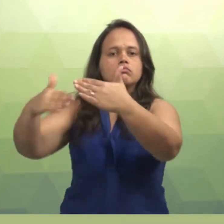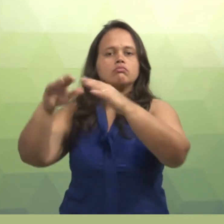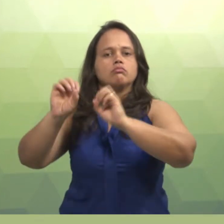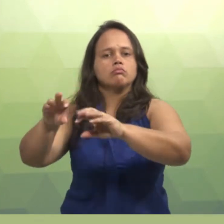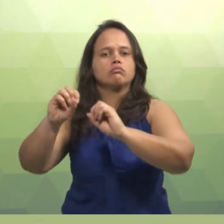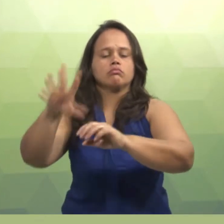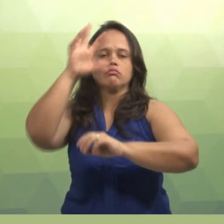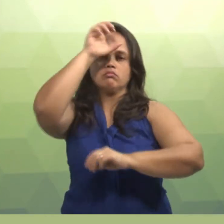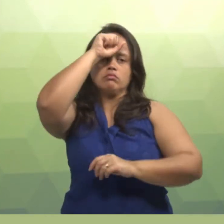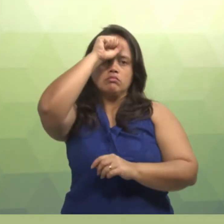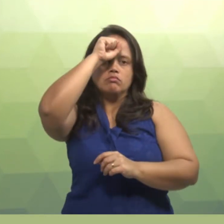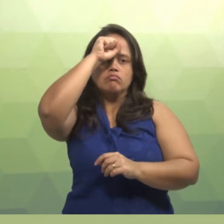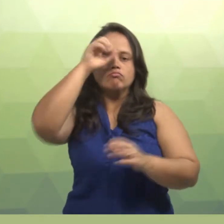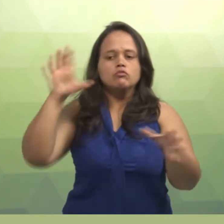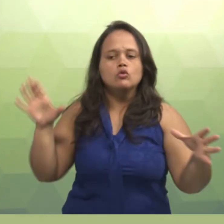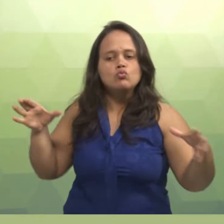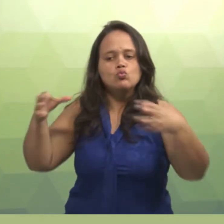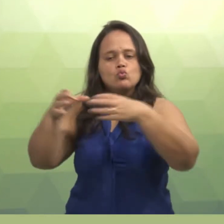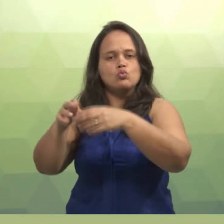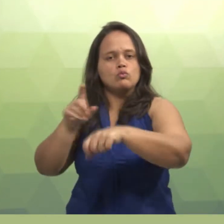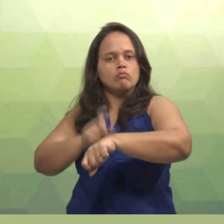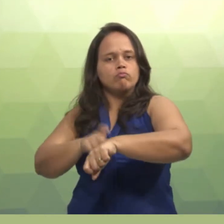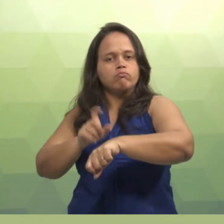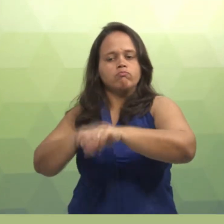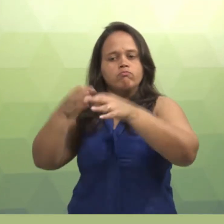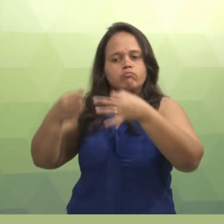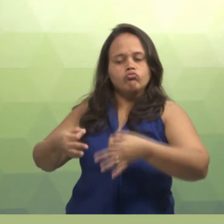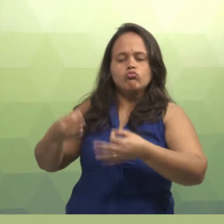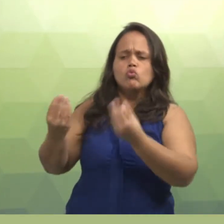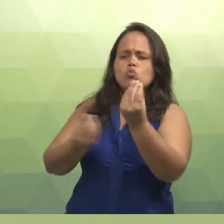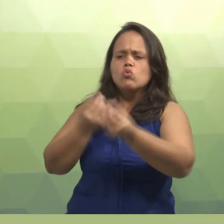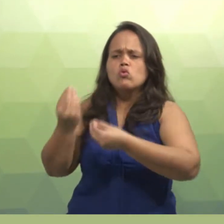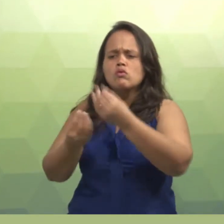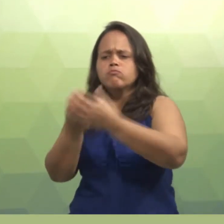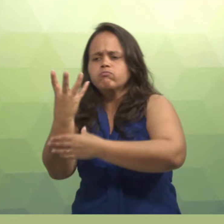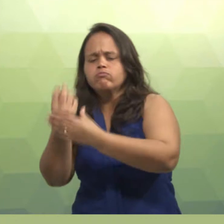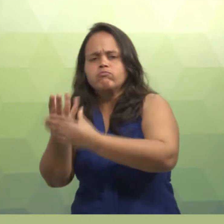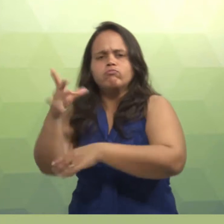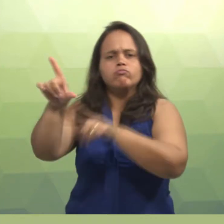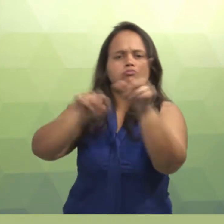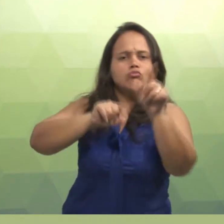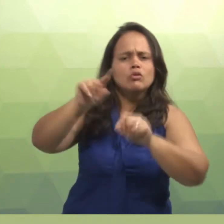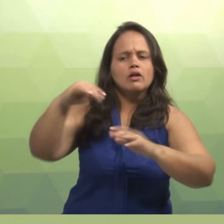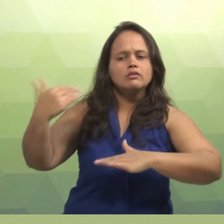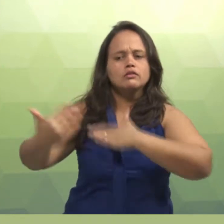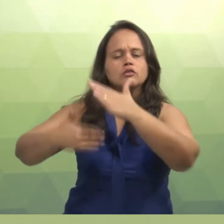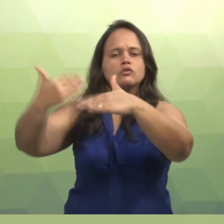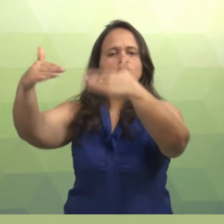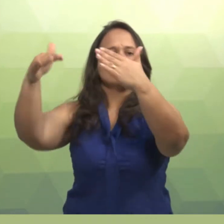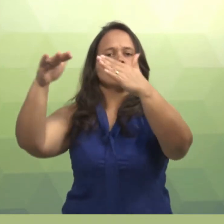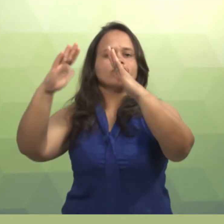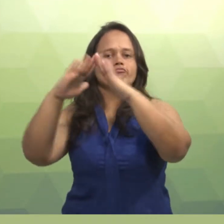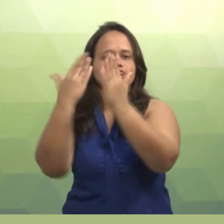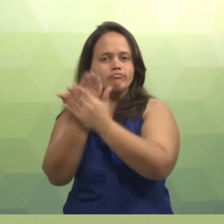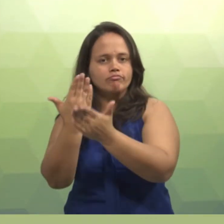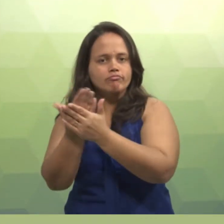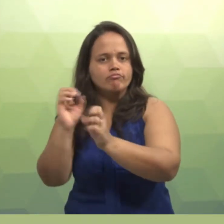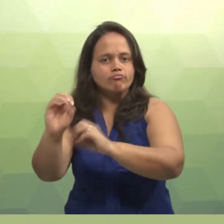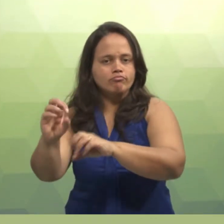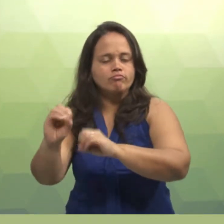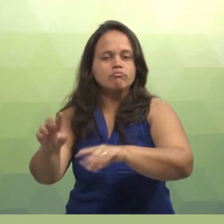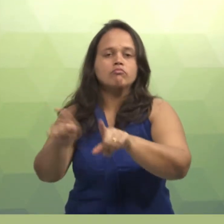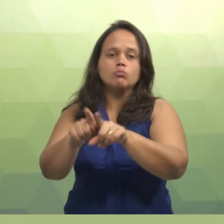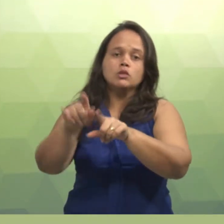de alternativas para o desenvolvimento da instituição de ensino e das estratégias para o atendimento dos alunos que nela estudam.